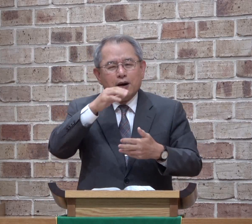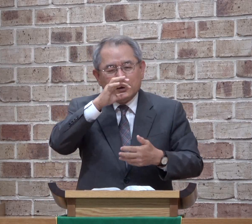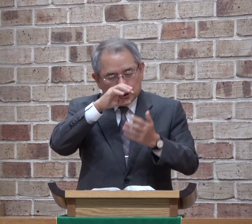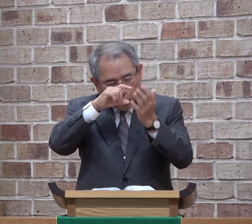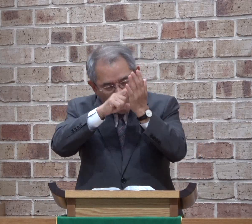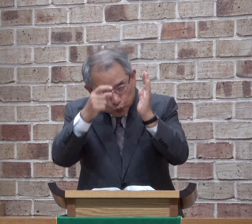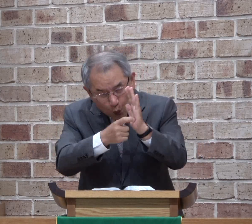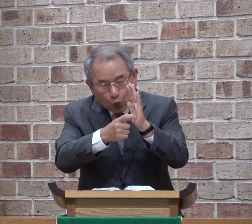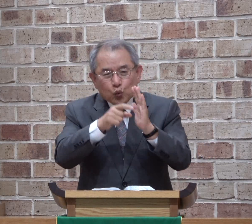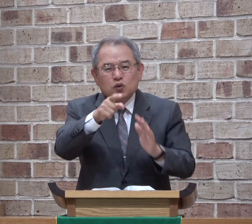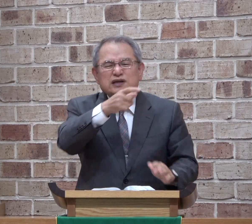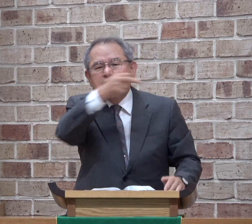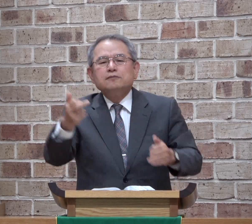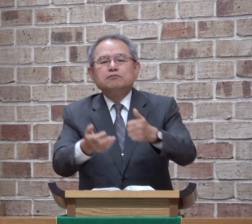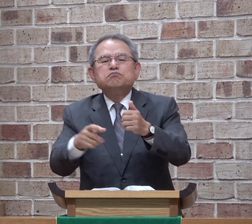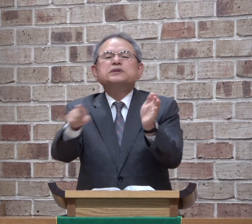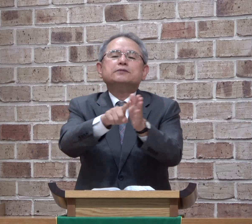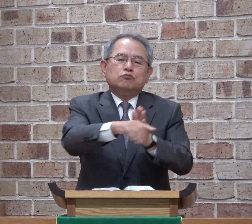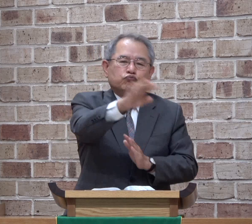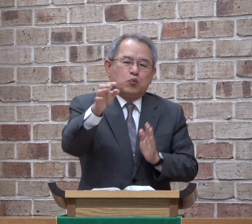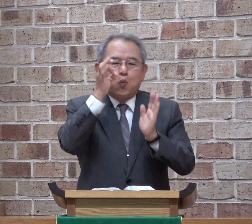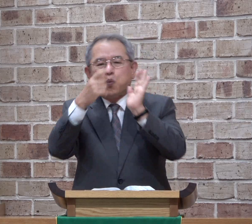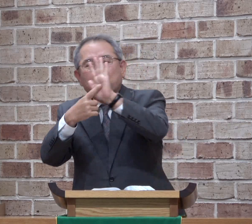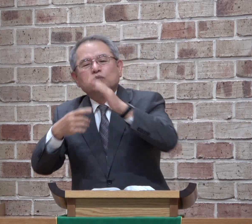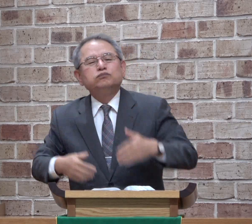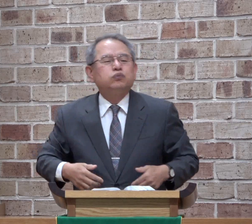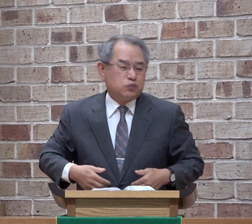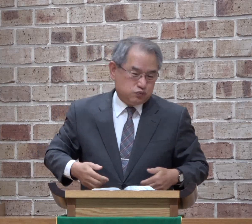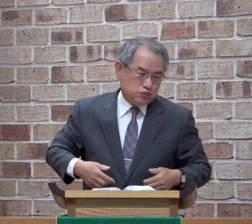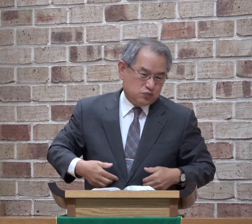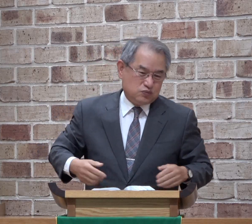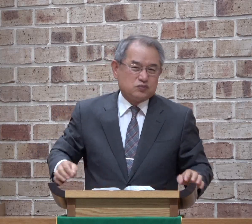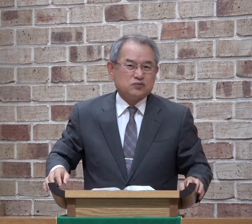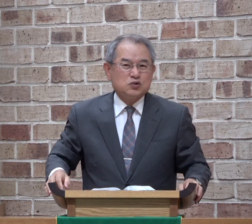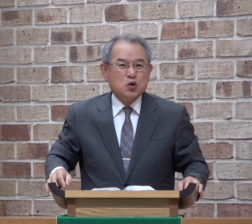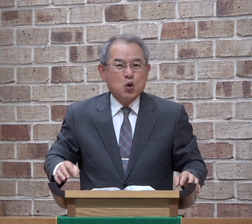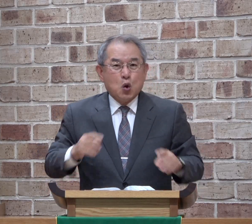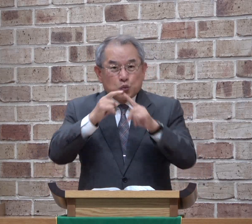예수님께 칭찬받을 정도 큰 믿음이 필요합니다.